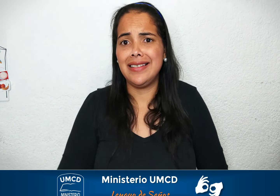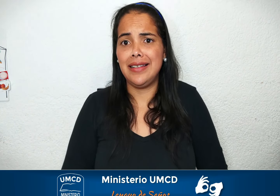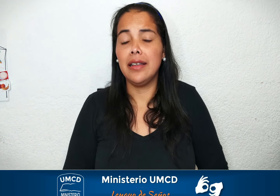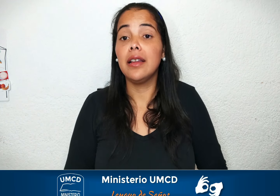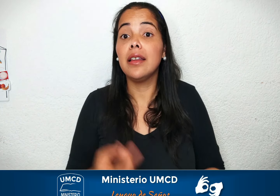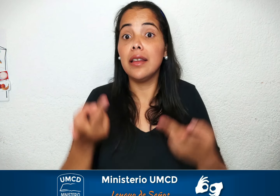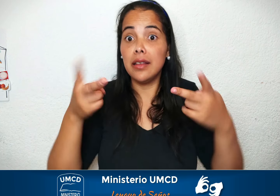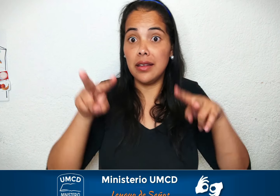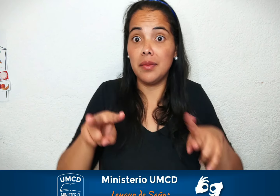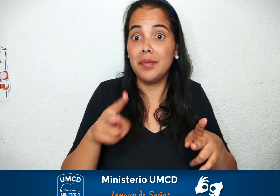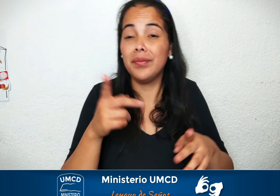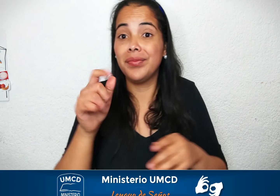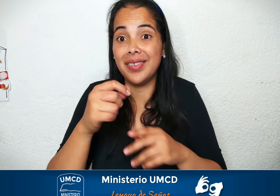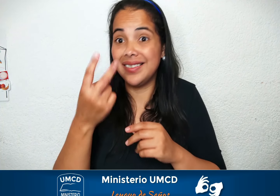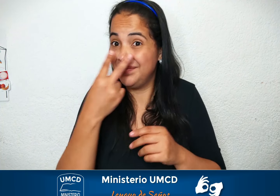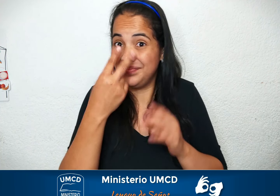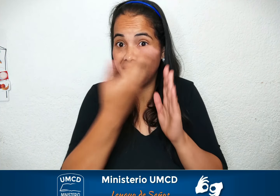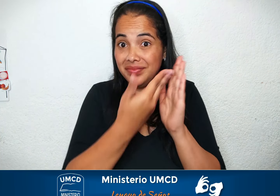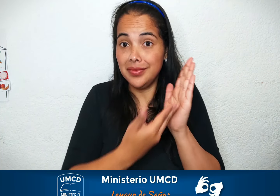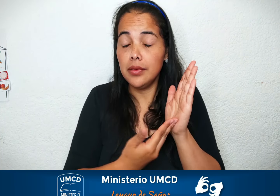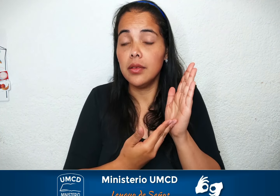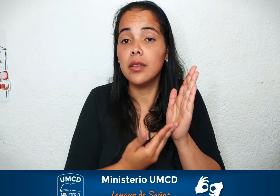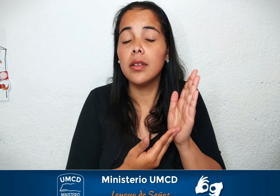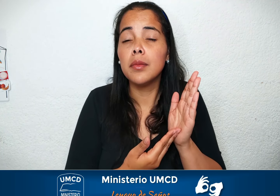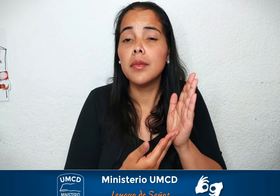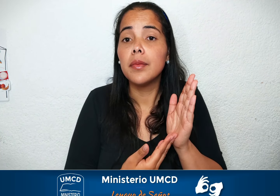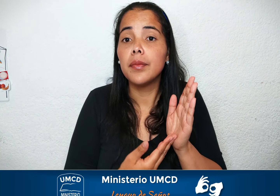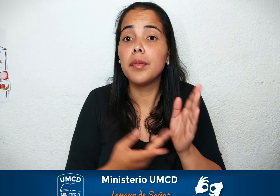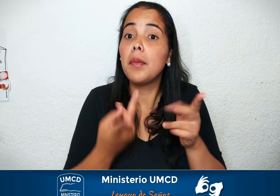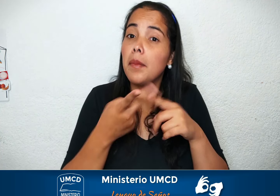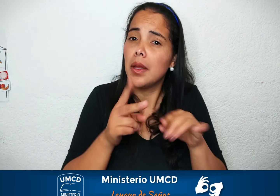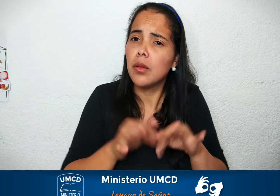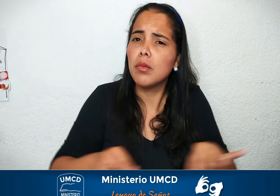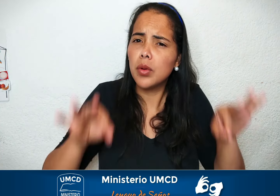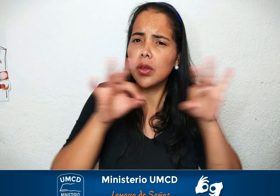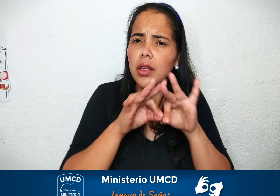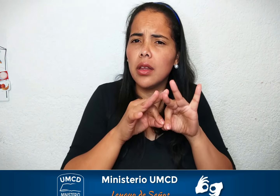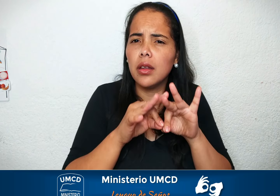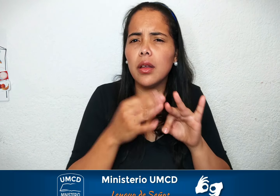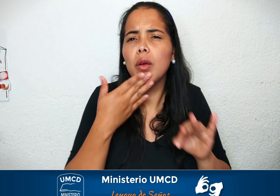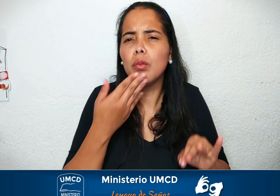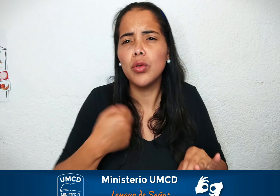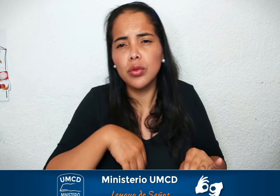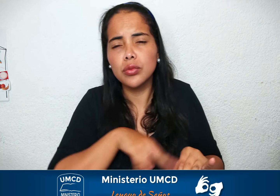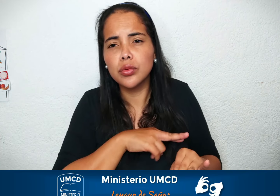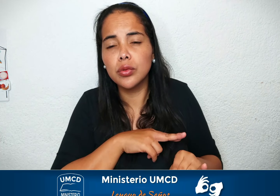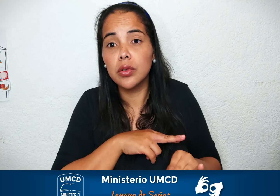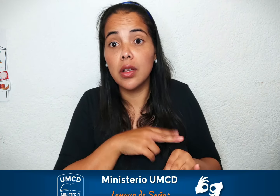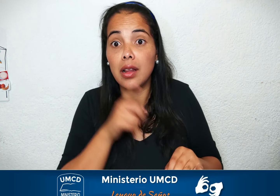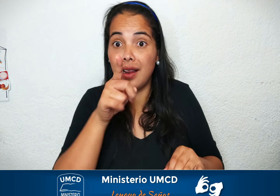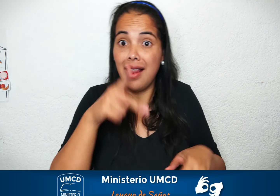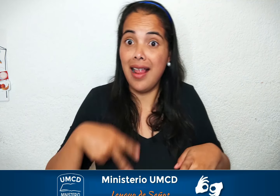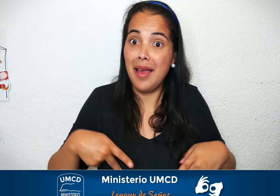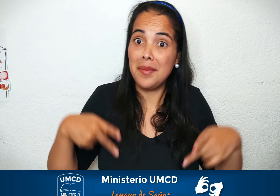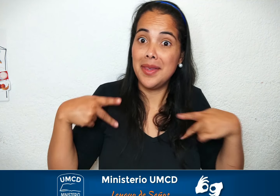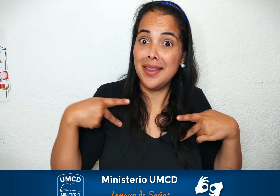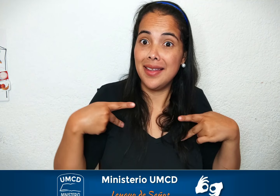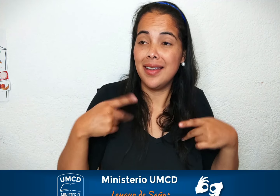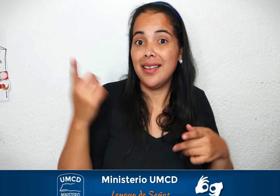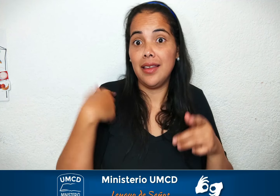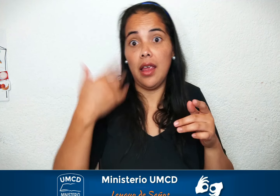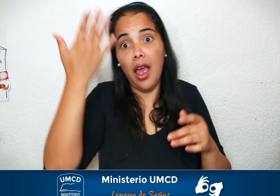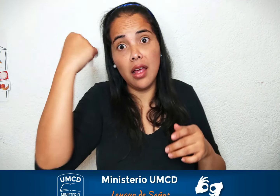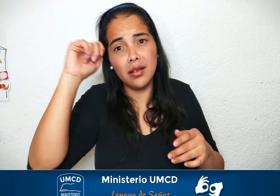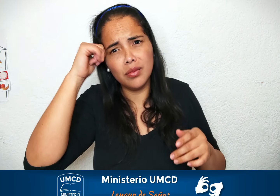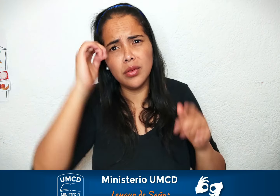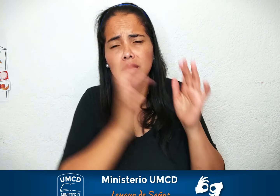que venían trayendo, tenía la autoridad dada por Dios. Pero vemos nosotros, por ejemplo, en la misma